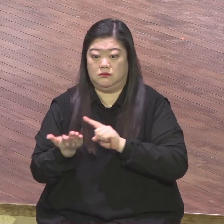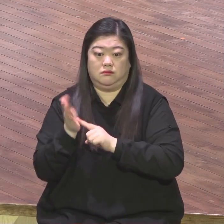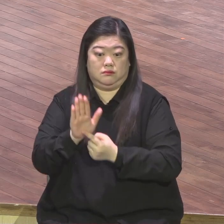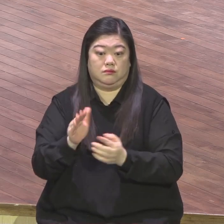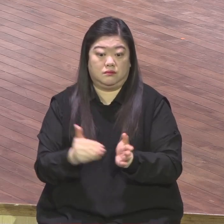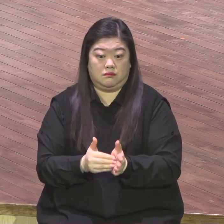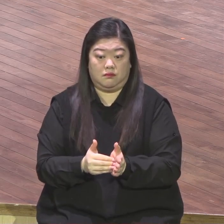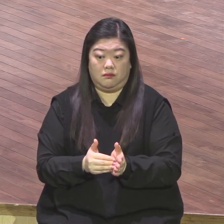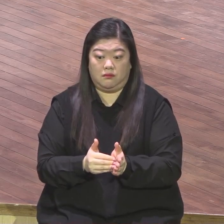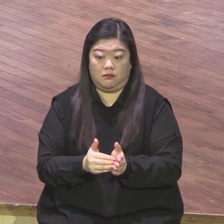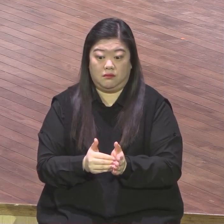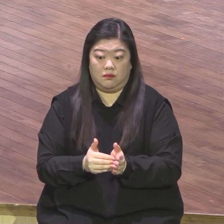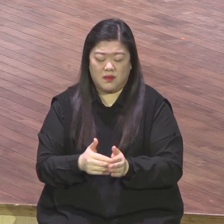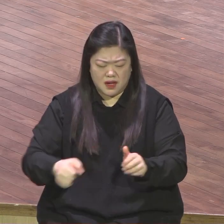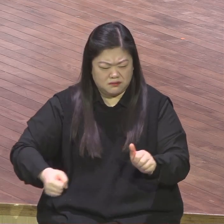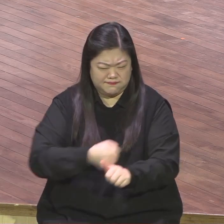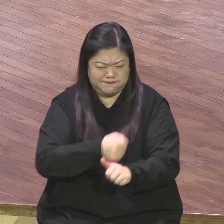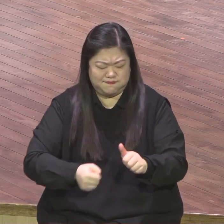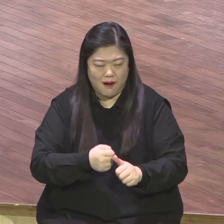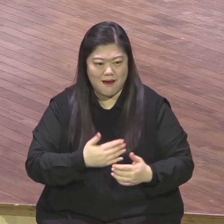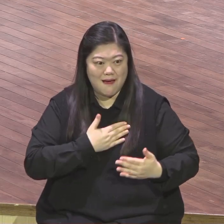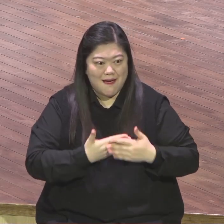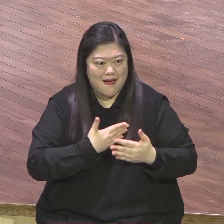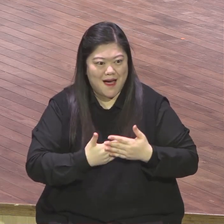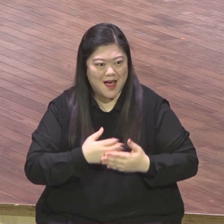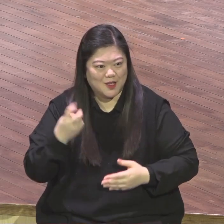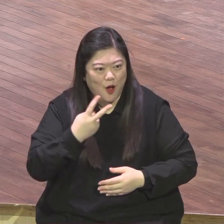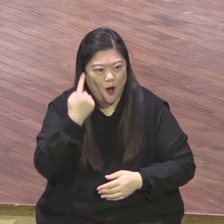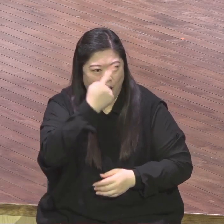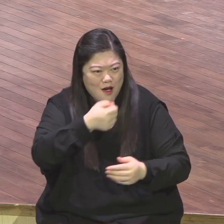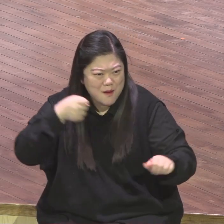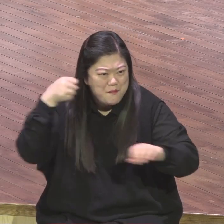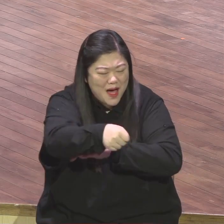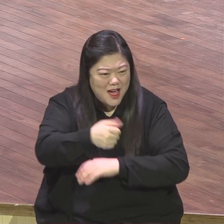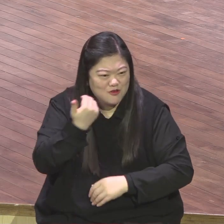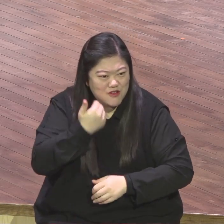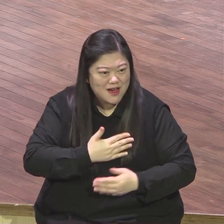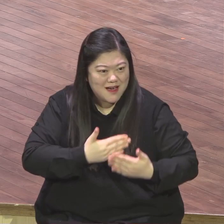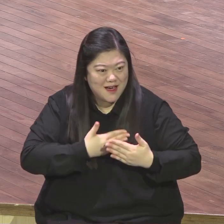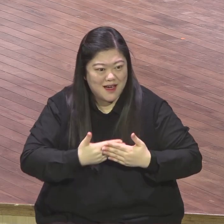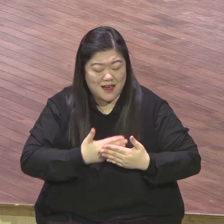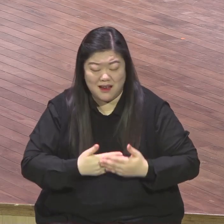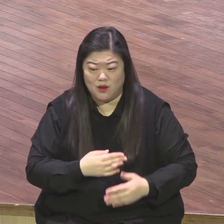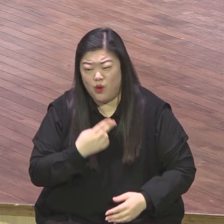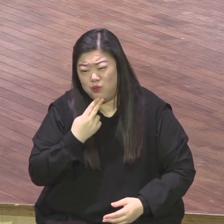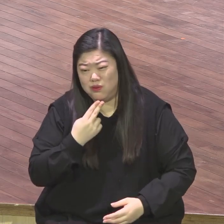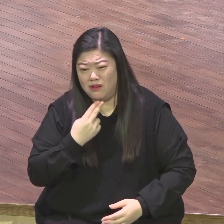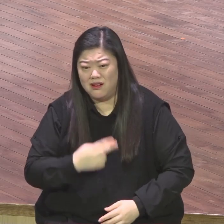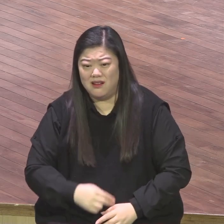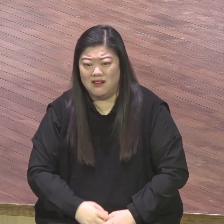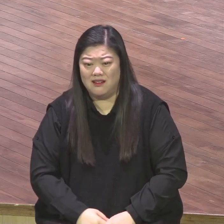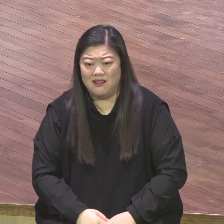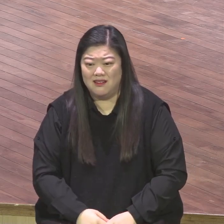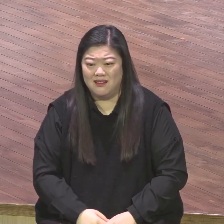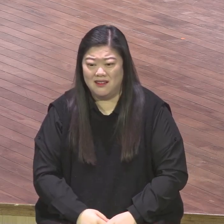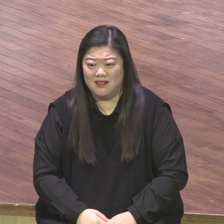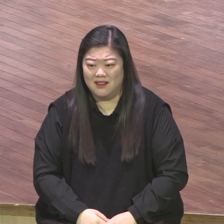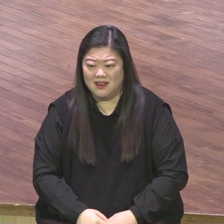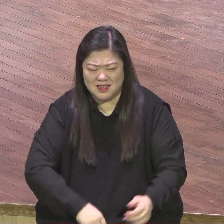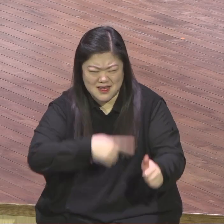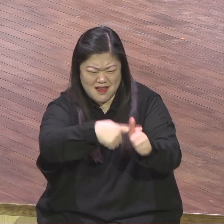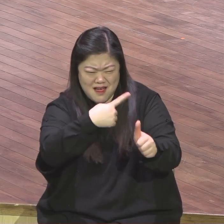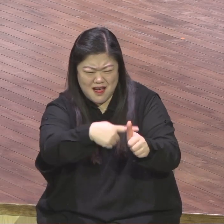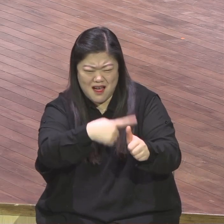그러니 삶의 기쁨이 있겠어요? 무슨 설렘과 두근거림이 있겠습니까? 늘 난 비방하고 늘 부정적이고 늘